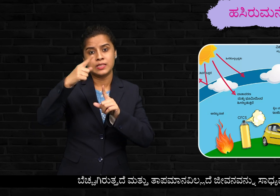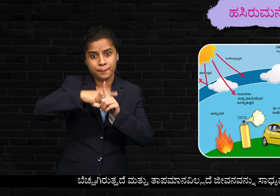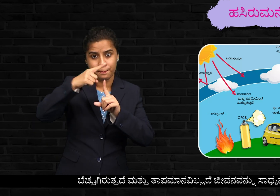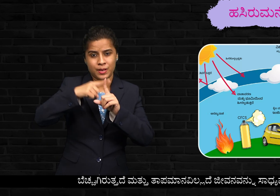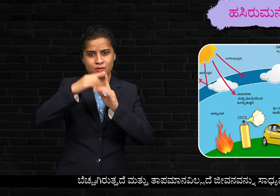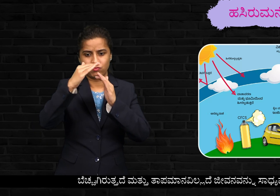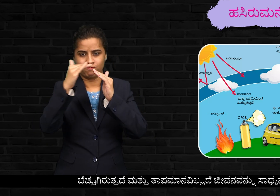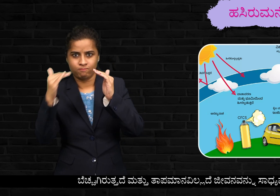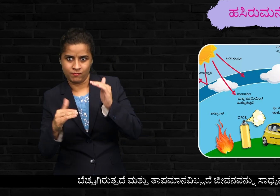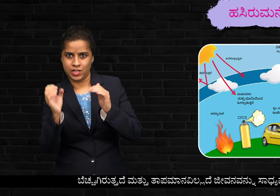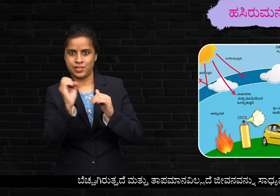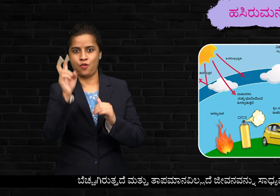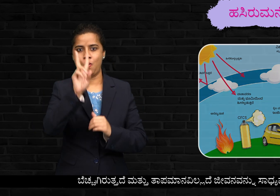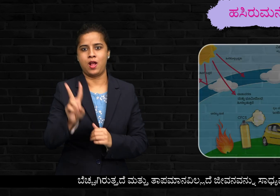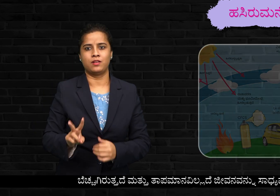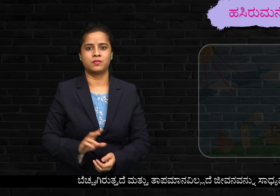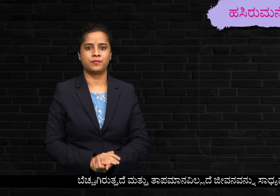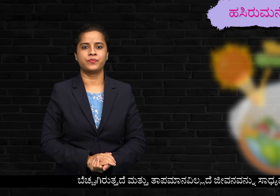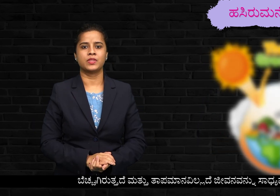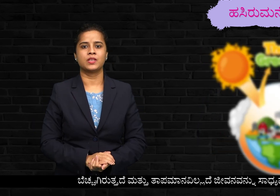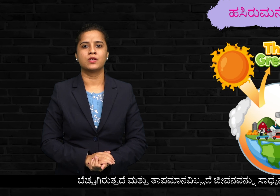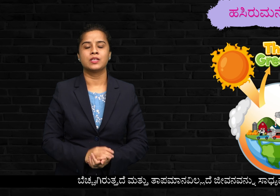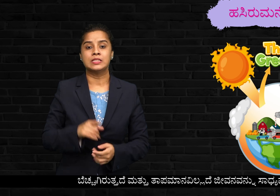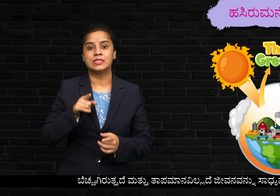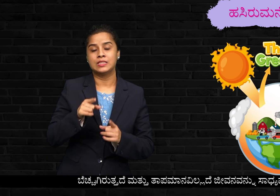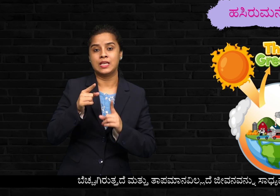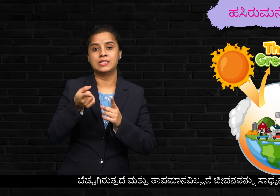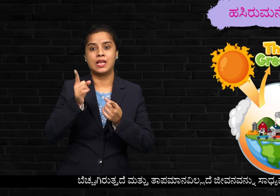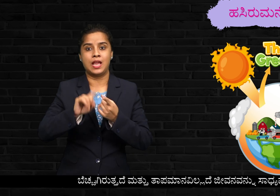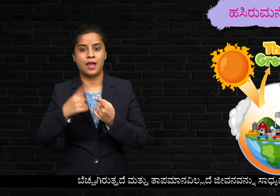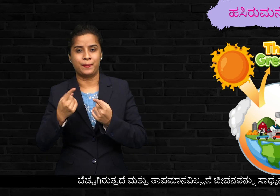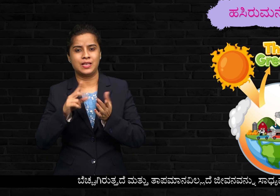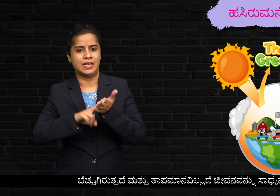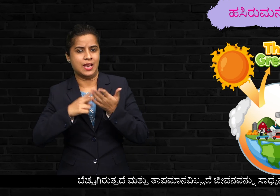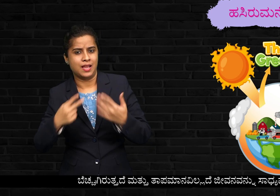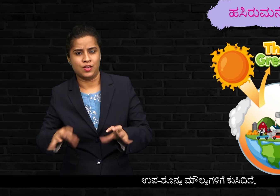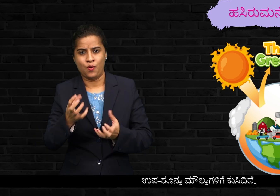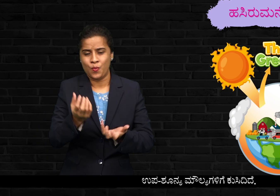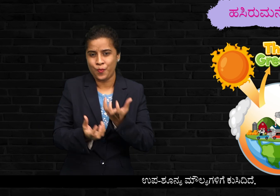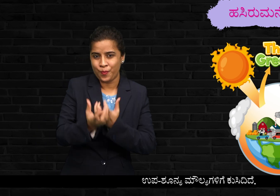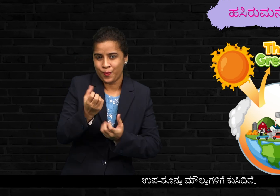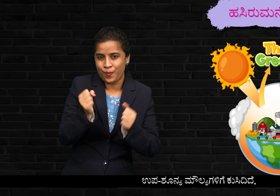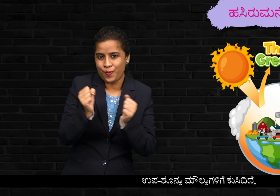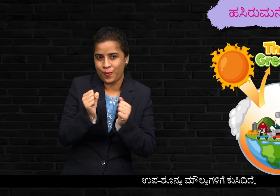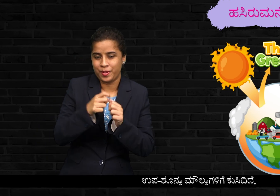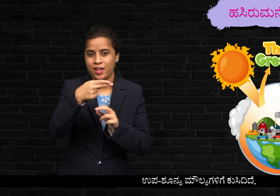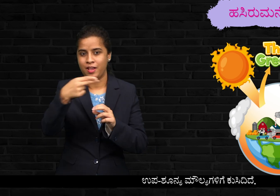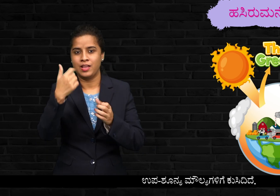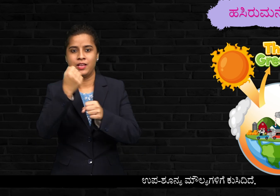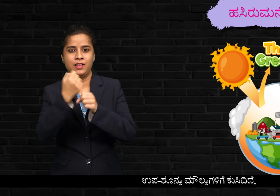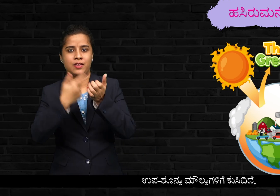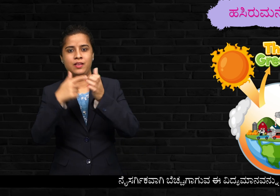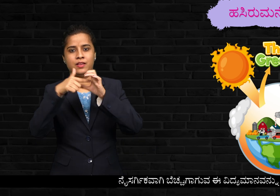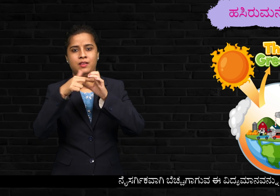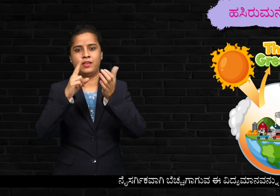ಬೆಚ್ಚಗಾಗಿರುತ್ತವೆ ಮತ್ತು ತಾಪಮಾನವಿಲ್ಲದಿದ್ದರೆ ಜೀವನವನ್ನು ಸಾಧ್ಯವಾಗಿಸುತ್ತದೆ. ಉಪಶೂನ್ಯ ಮೌಲ್ಯಗಳಿಗೆ